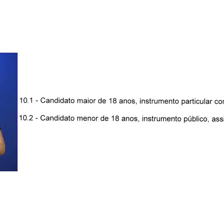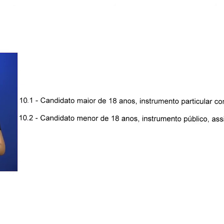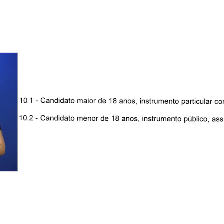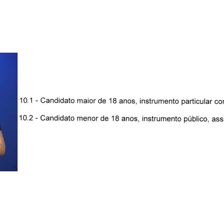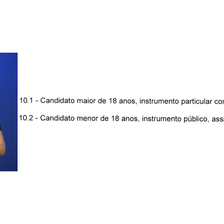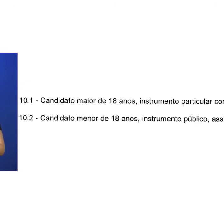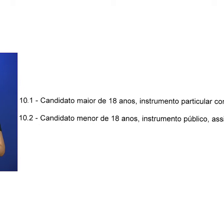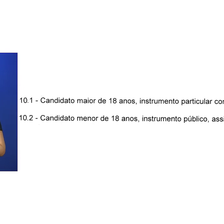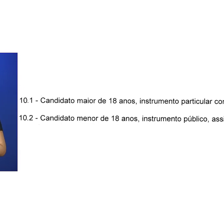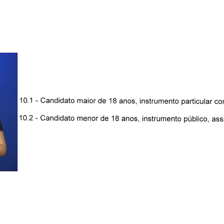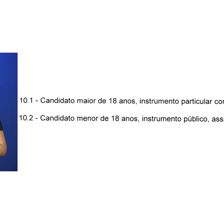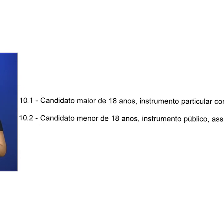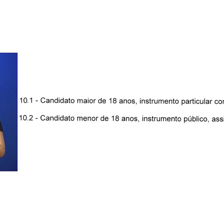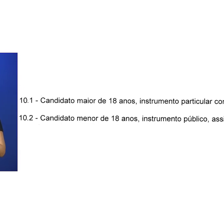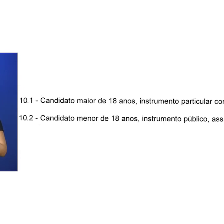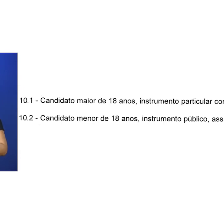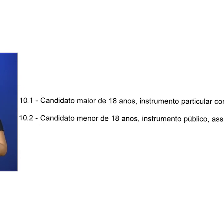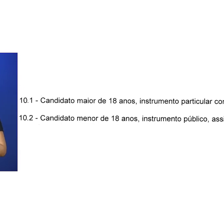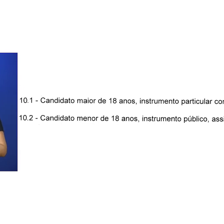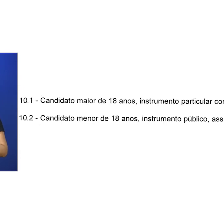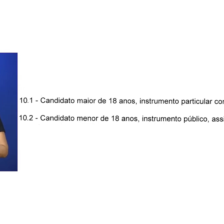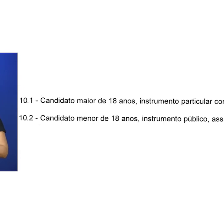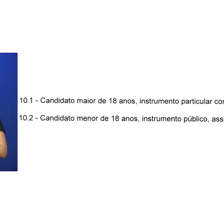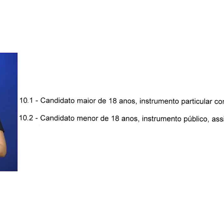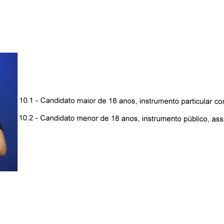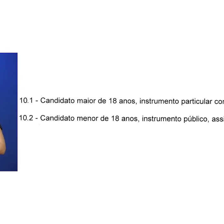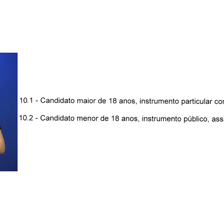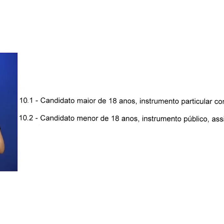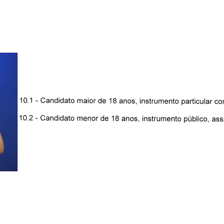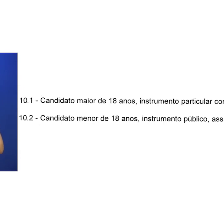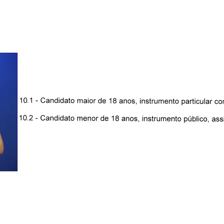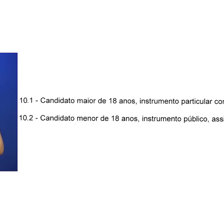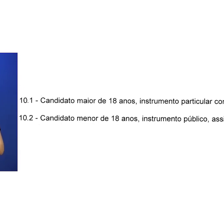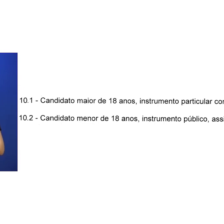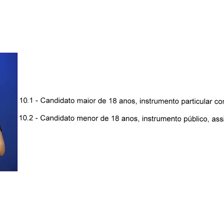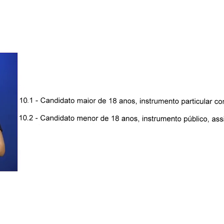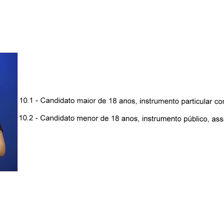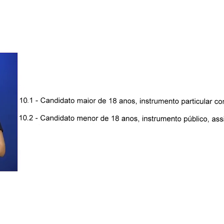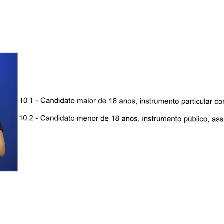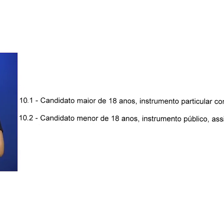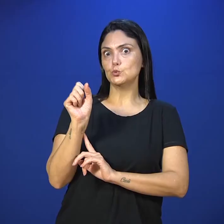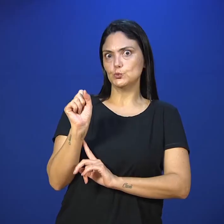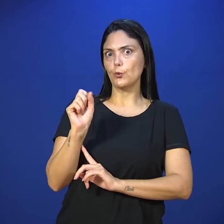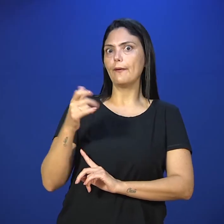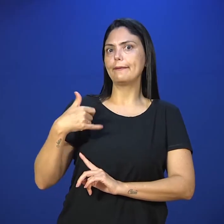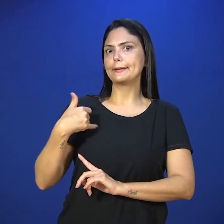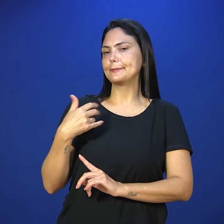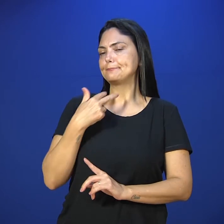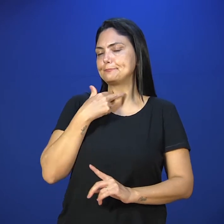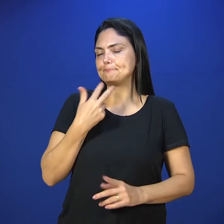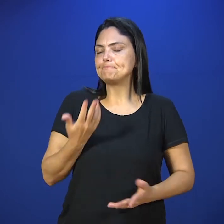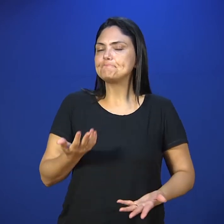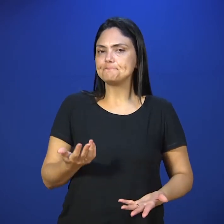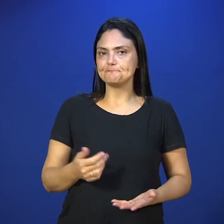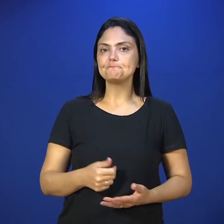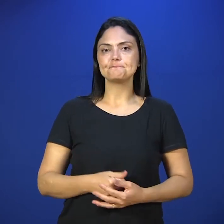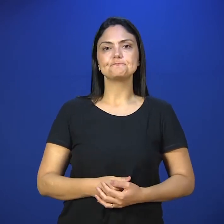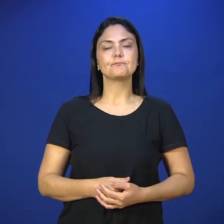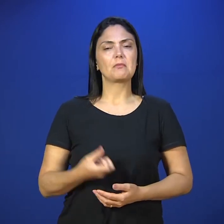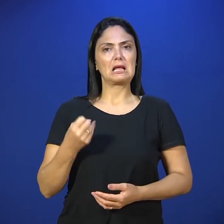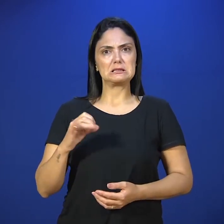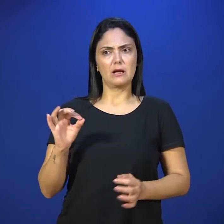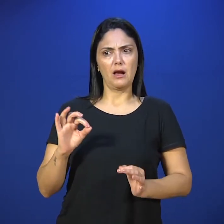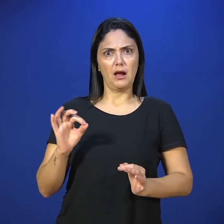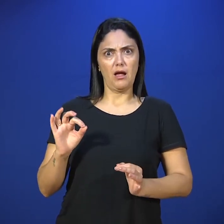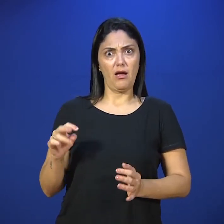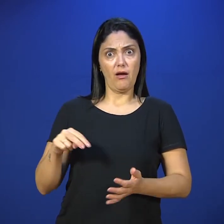10.2. Candidato menor de 18 anos, instrumento público assistido pelo responsável. 11. O não